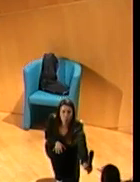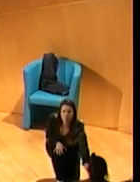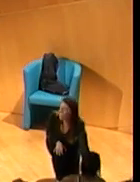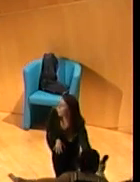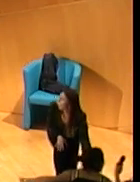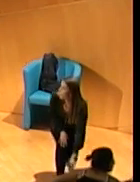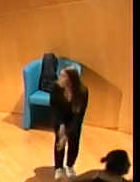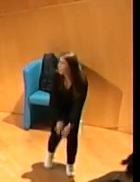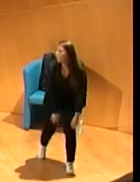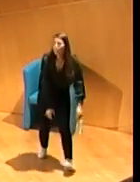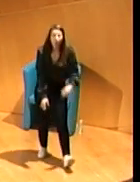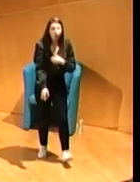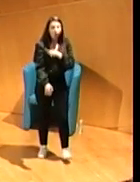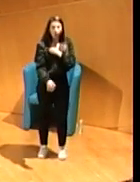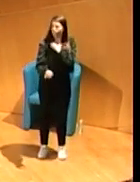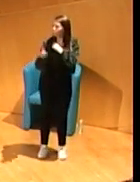sur